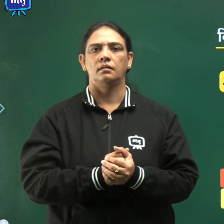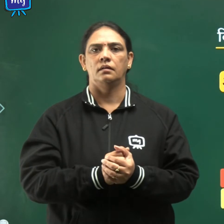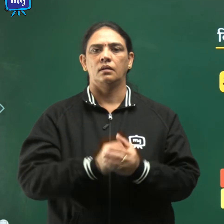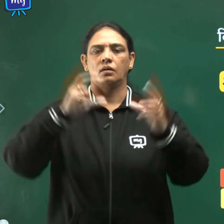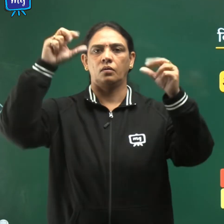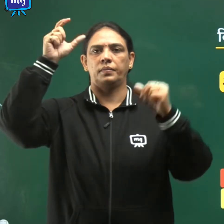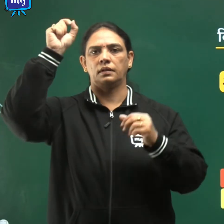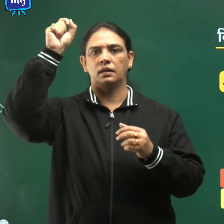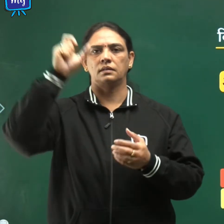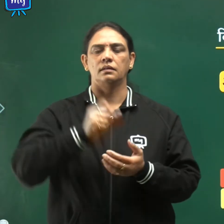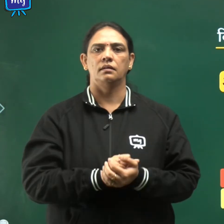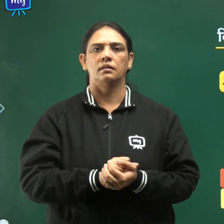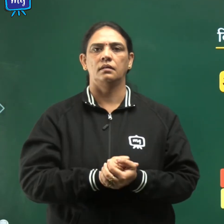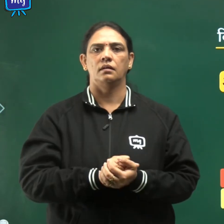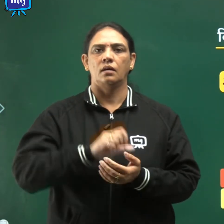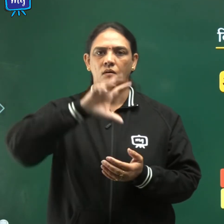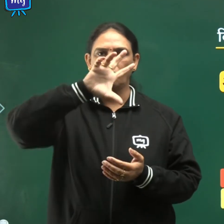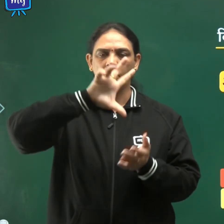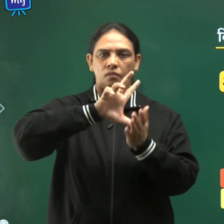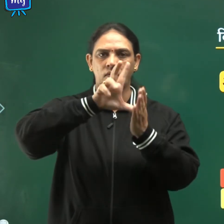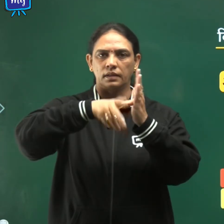अध्याय 10 व्रत